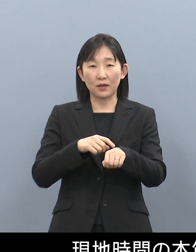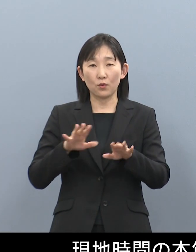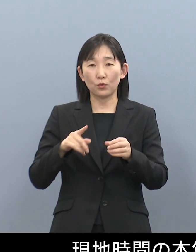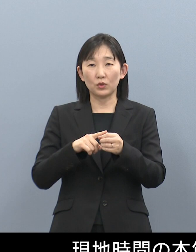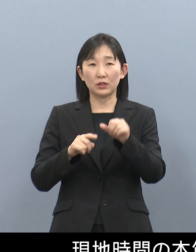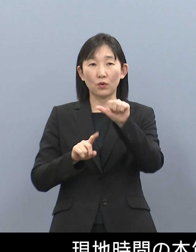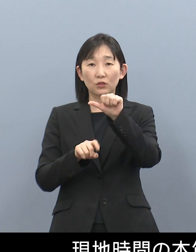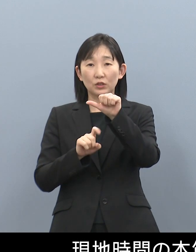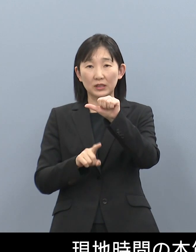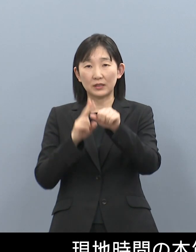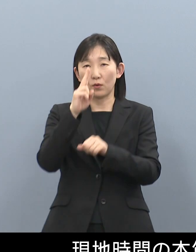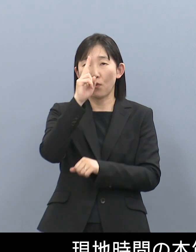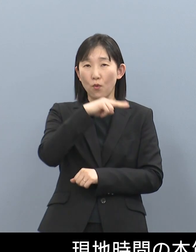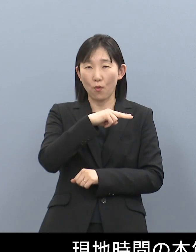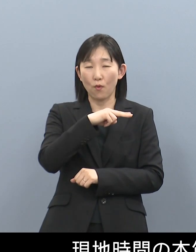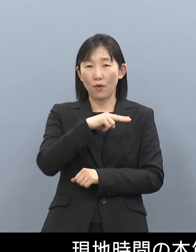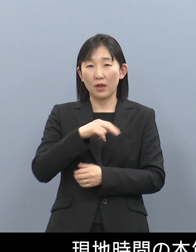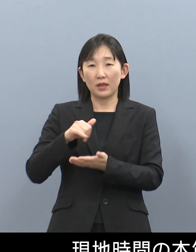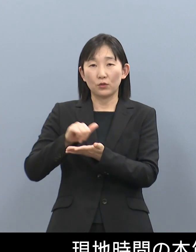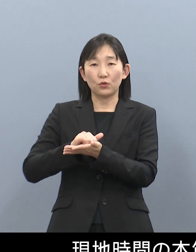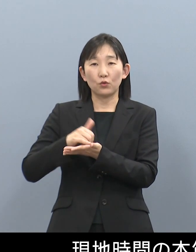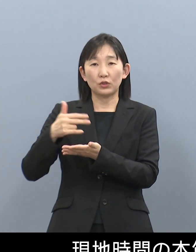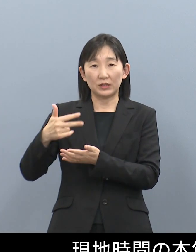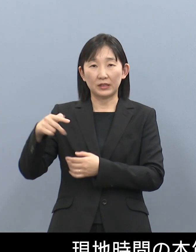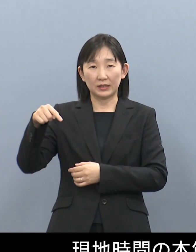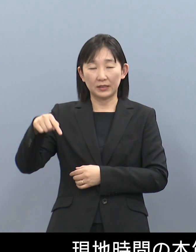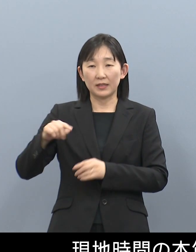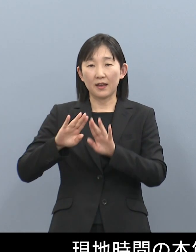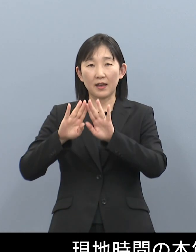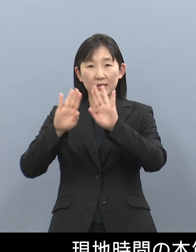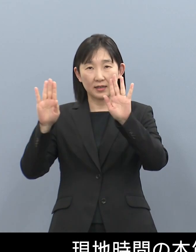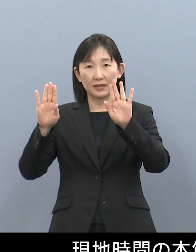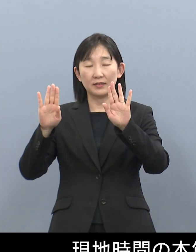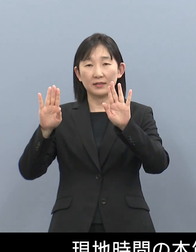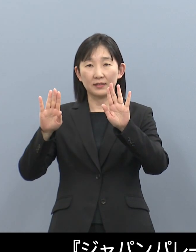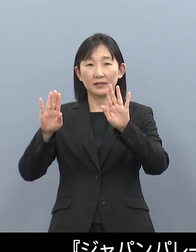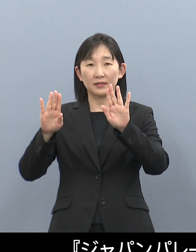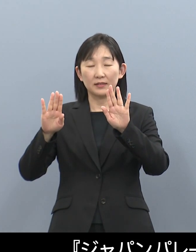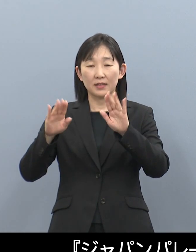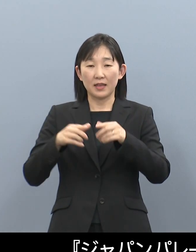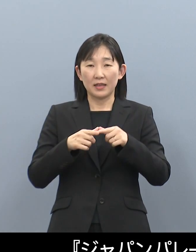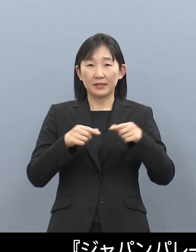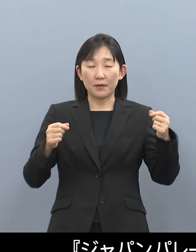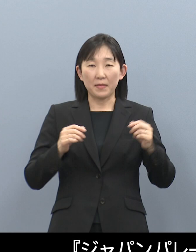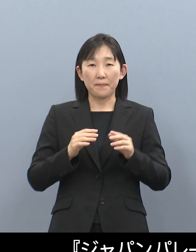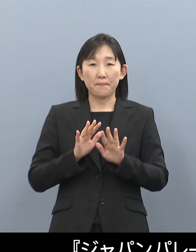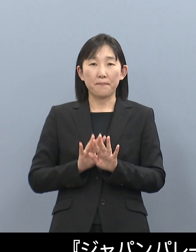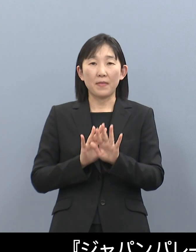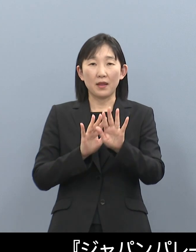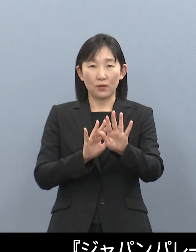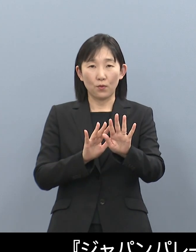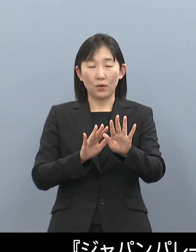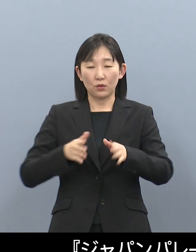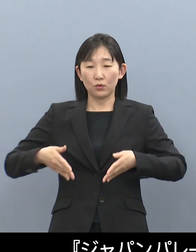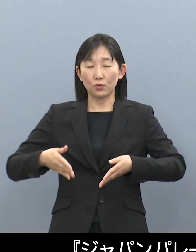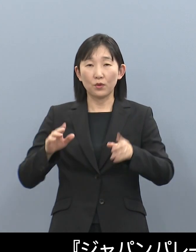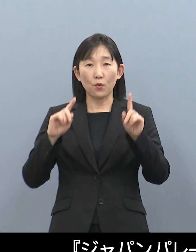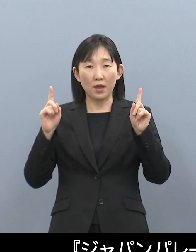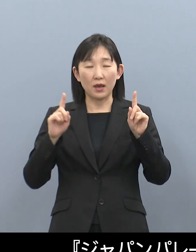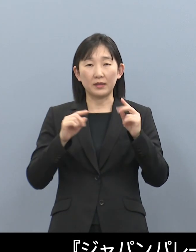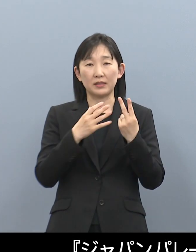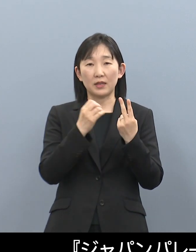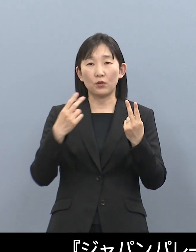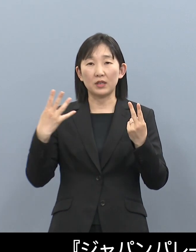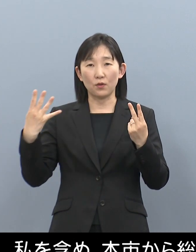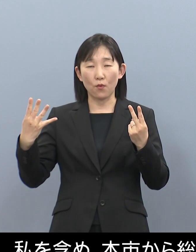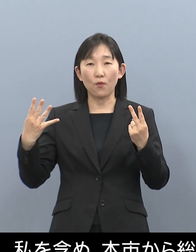月11日午後からニューヨーク市マンハッタンで開催されましたジャパンパレード&ストリートフェア